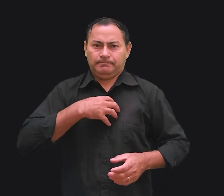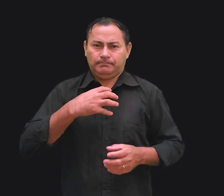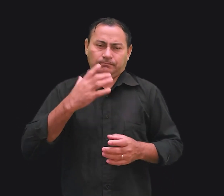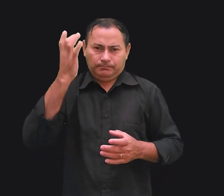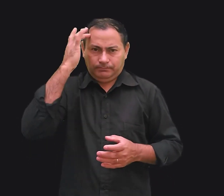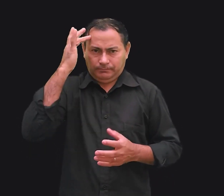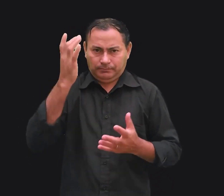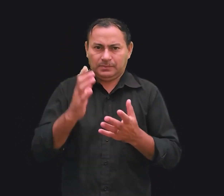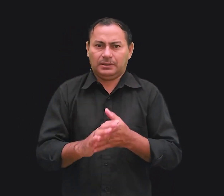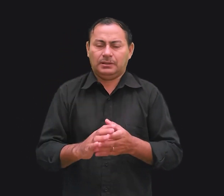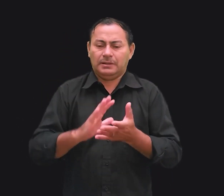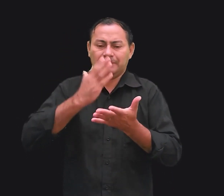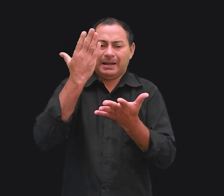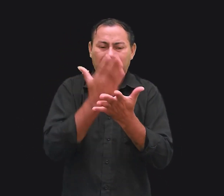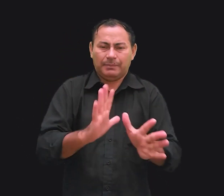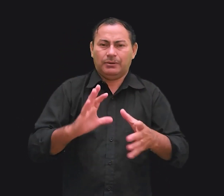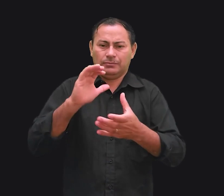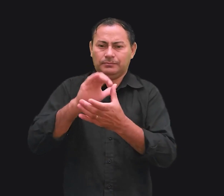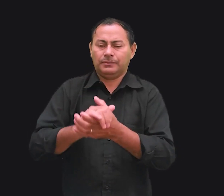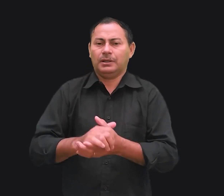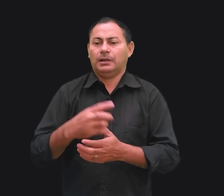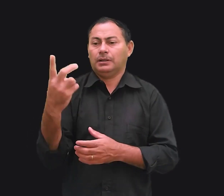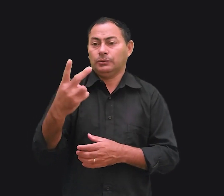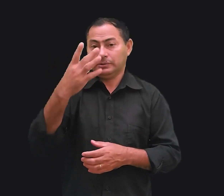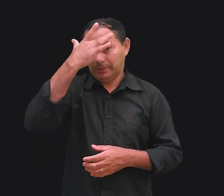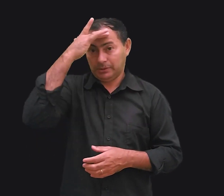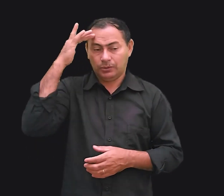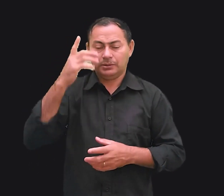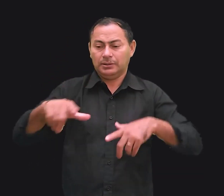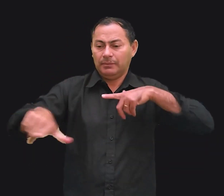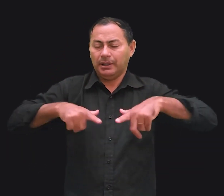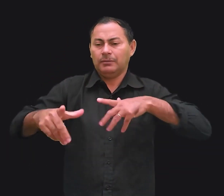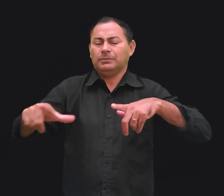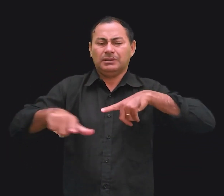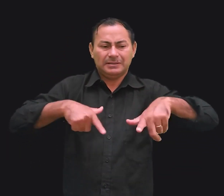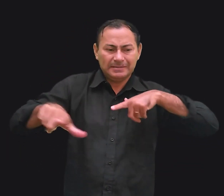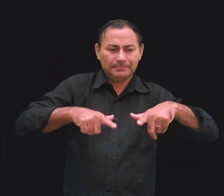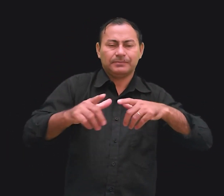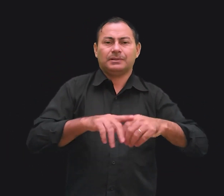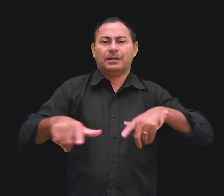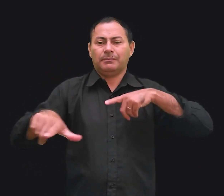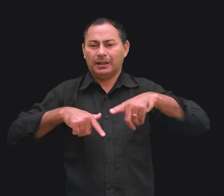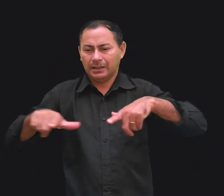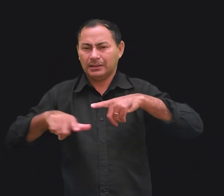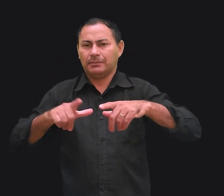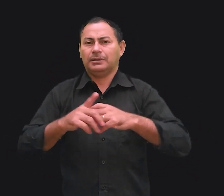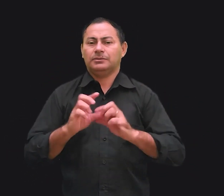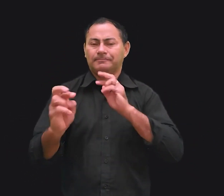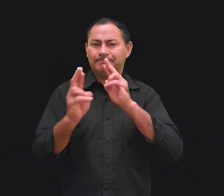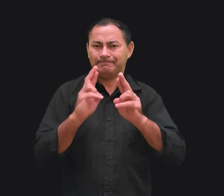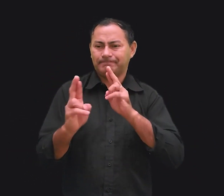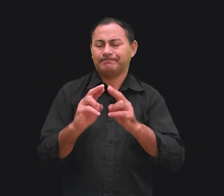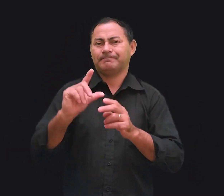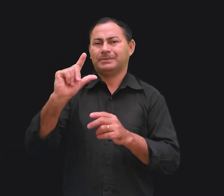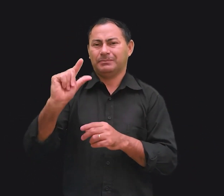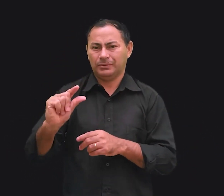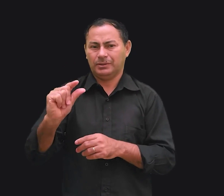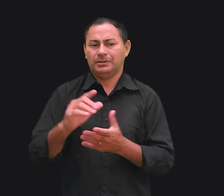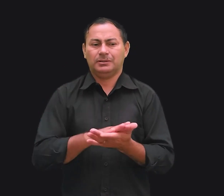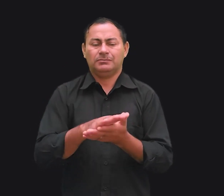uma fórmula para a destruição. Se essas duas pessoas estão ocupadas demais para trabalharem o seu relacionamento e